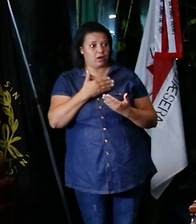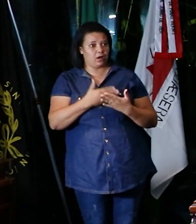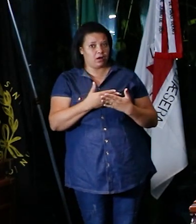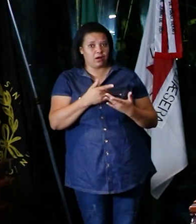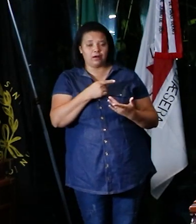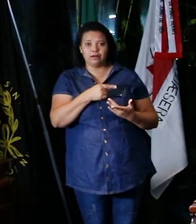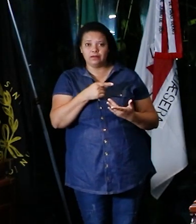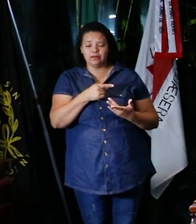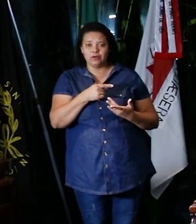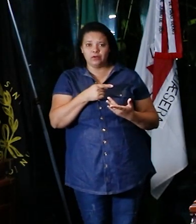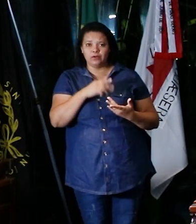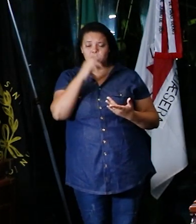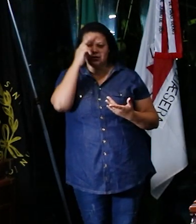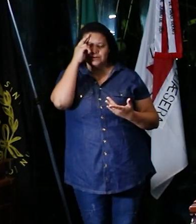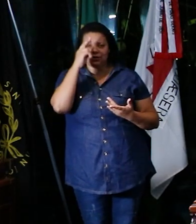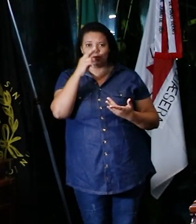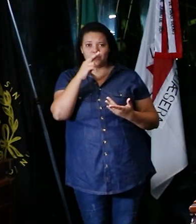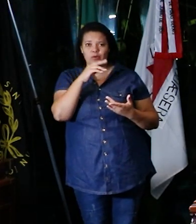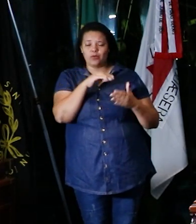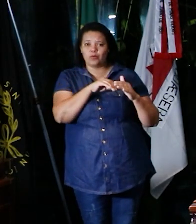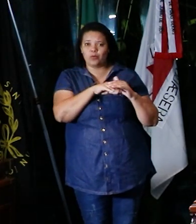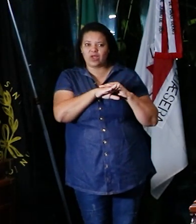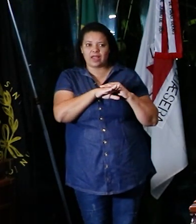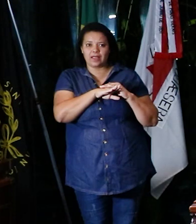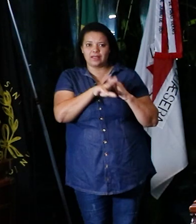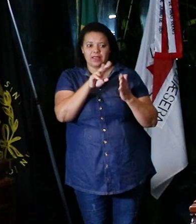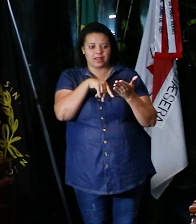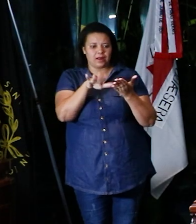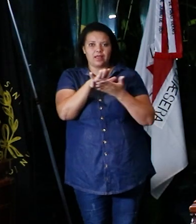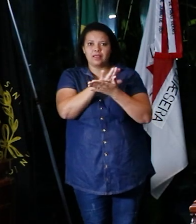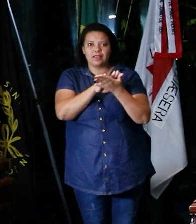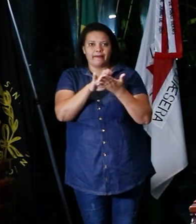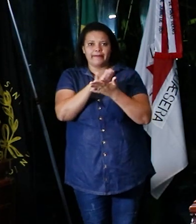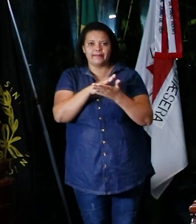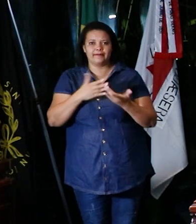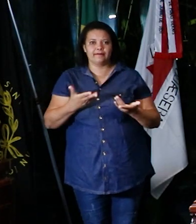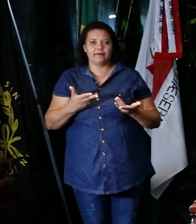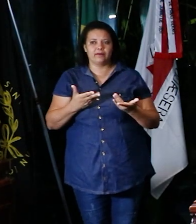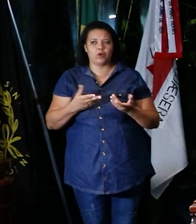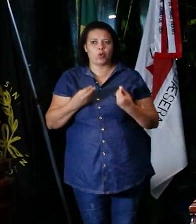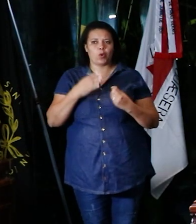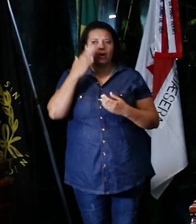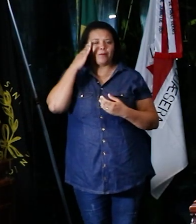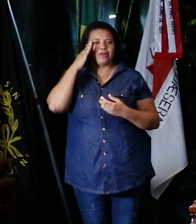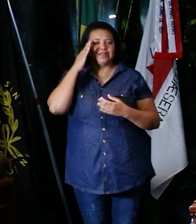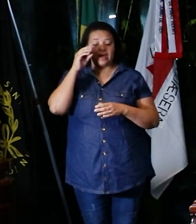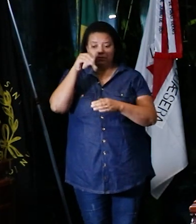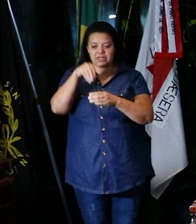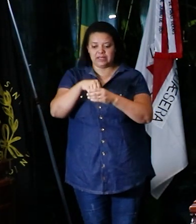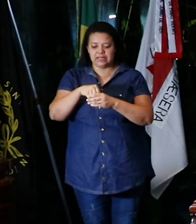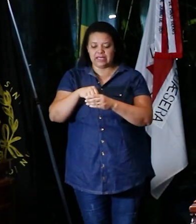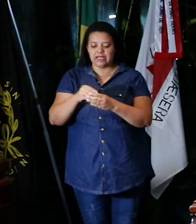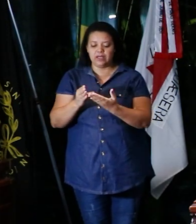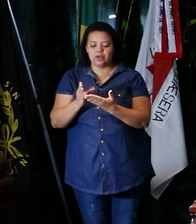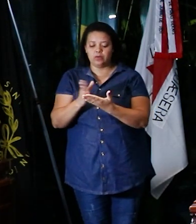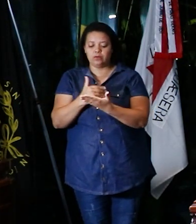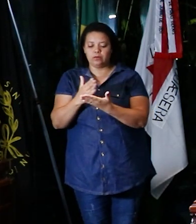senhor guarda sem ler? E como é que sabe o que está aí dentro, no